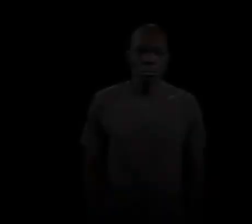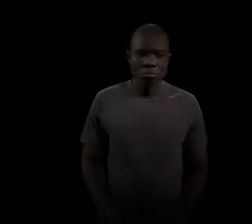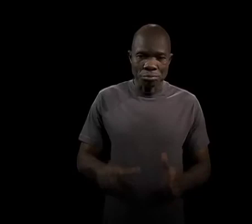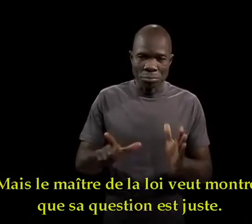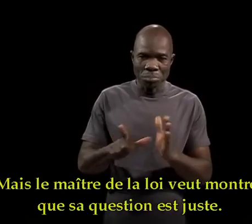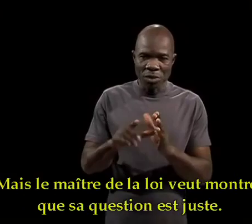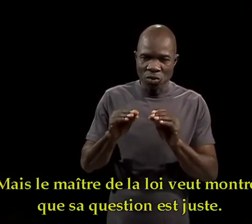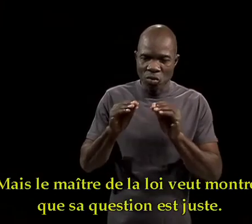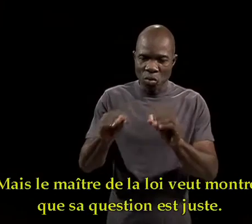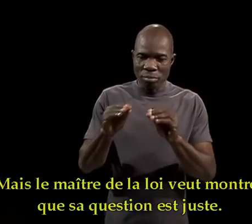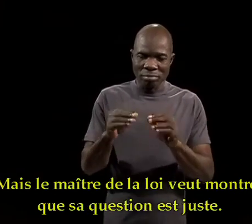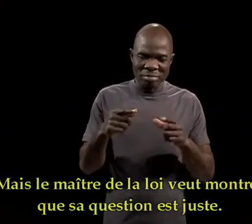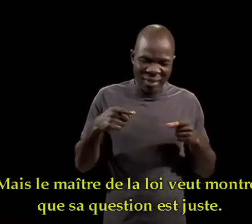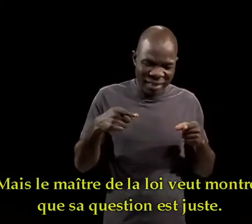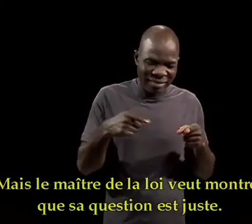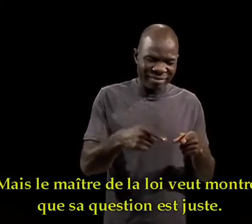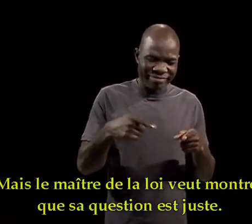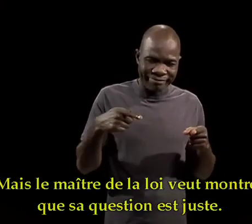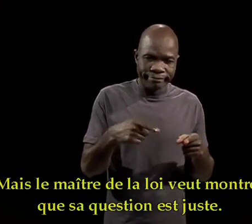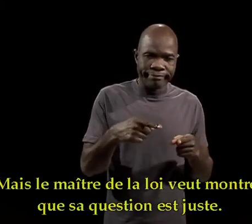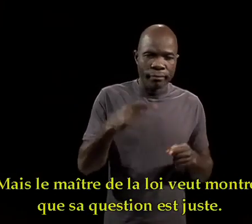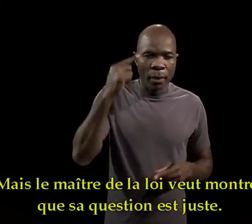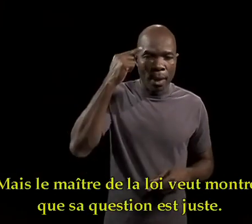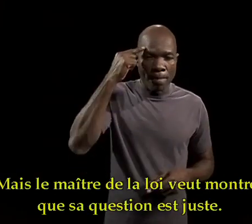Mais le maître de la loi veut montrer que sa question est juste.